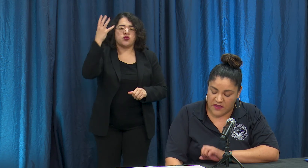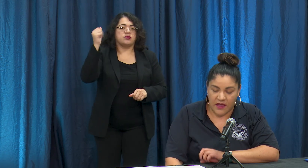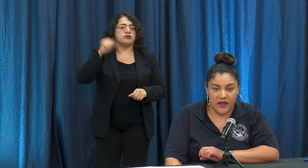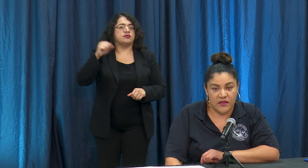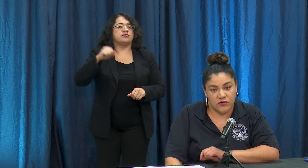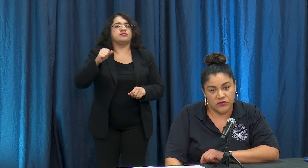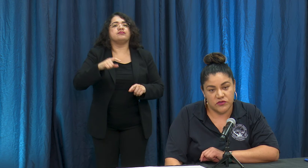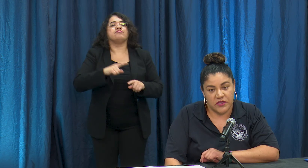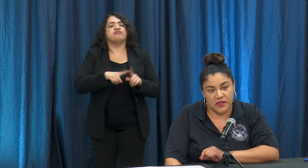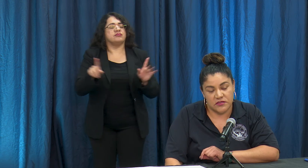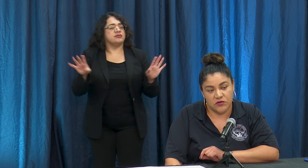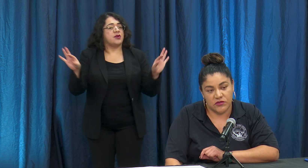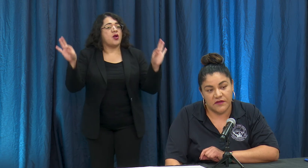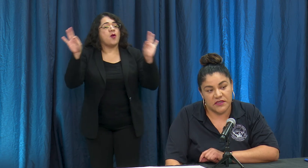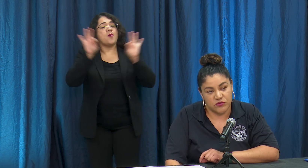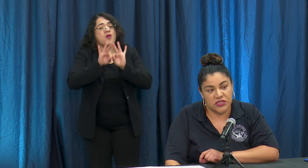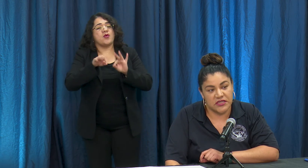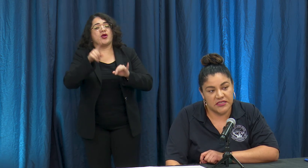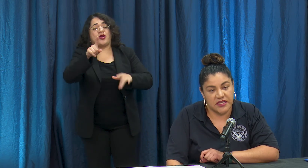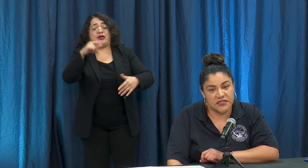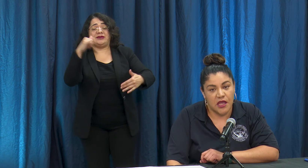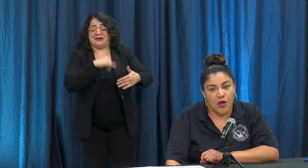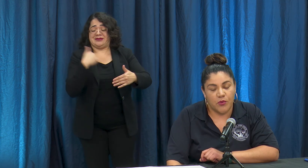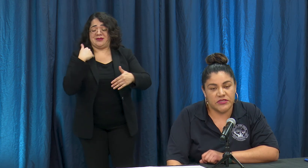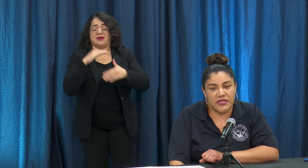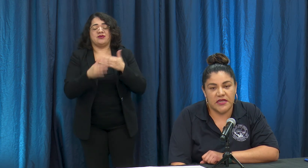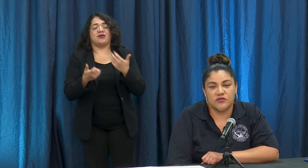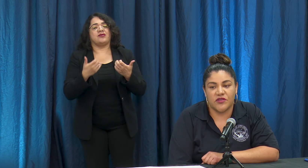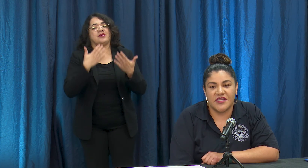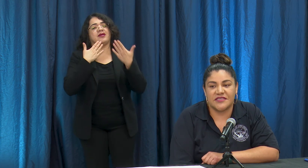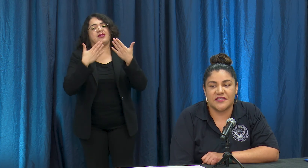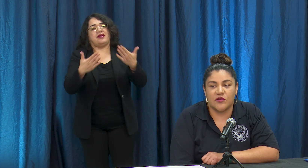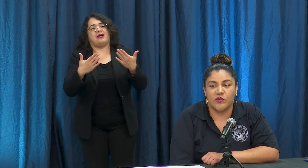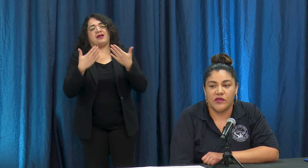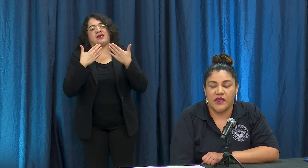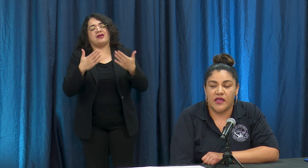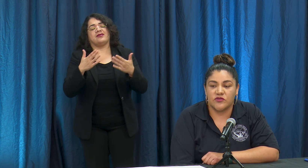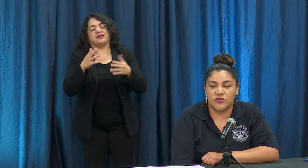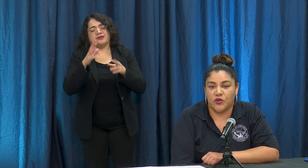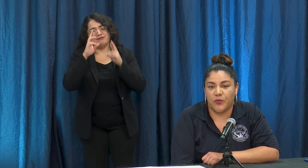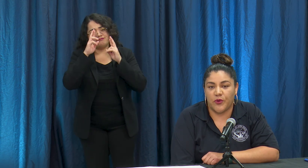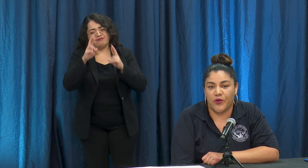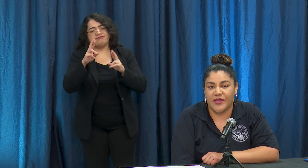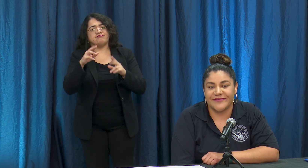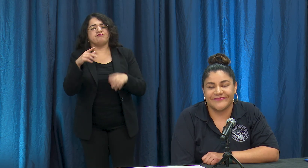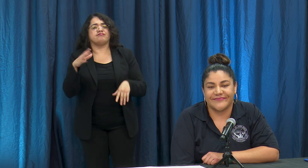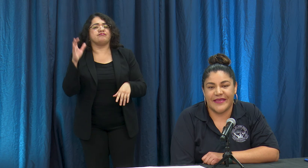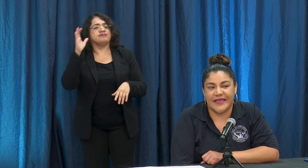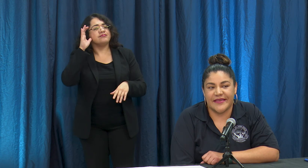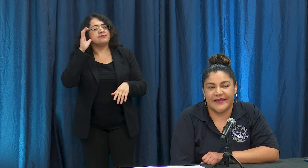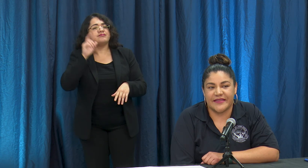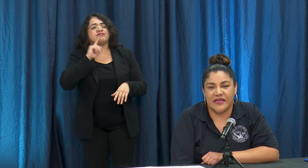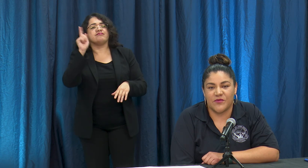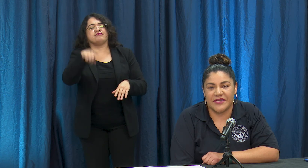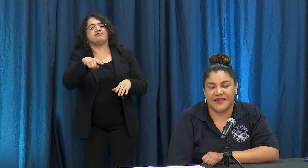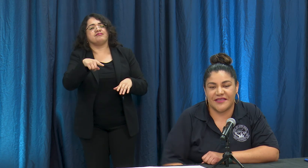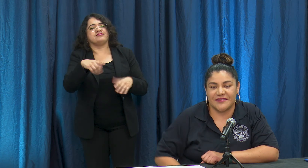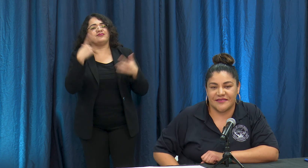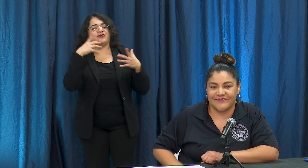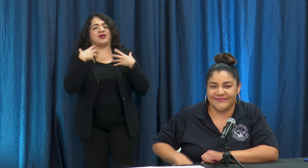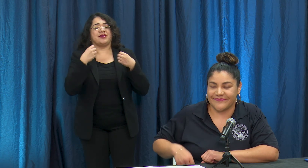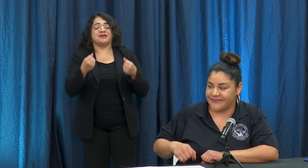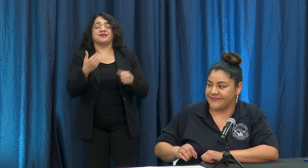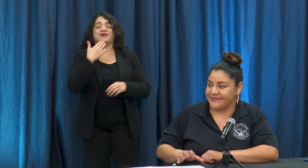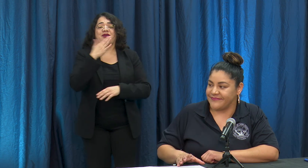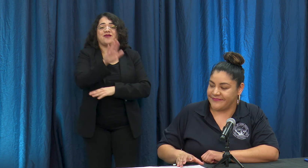se debe a cada uno de ustedes. Otra vez, muchas gracias por seguir las órdenes de salud. Eso es todo por hoy y que tengan buenas